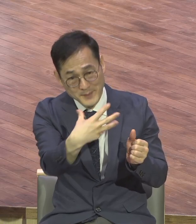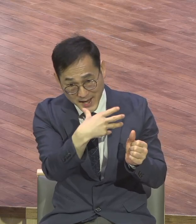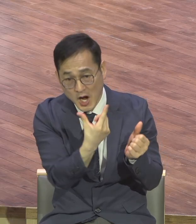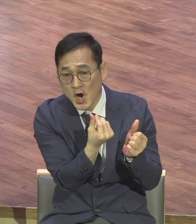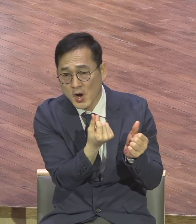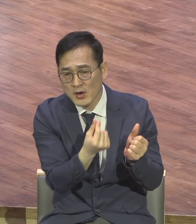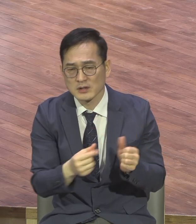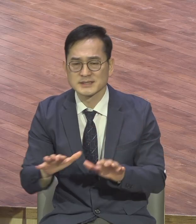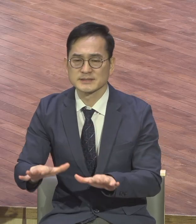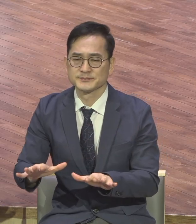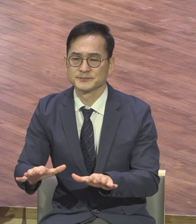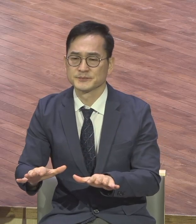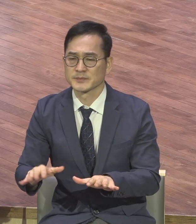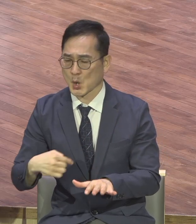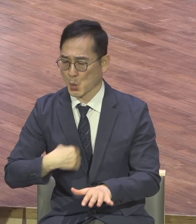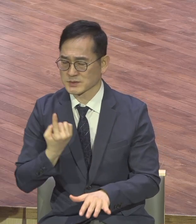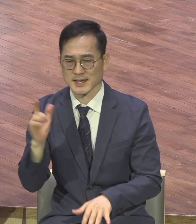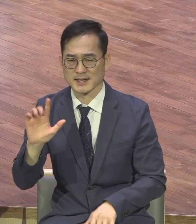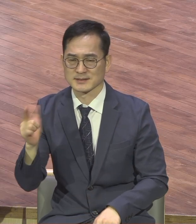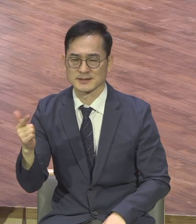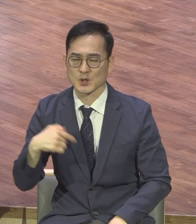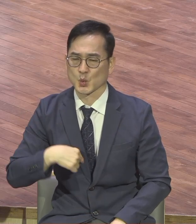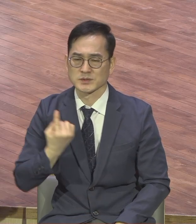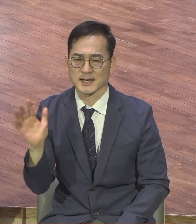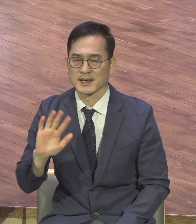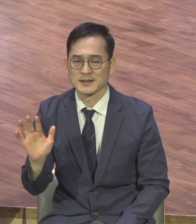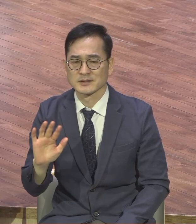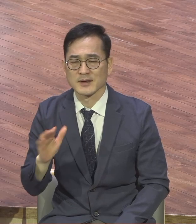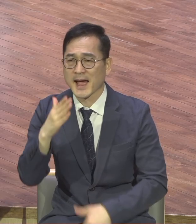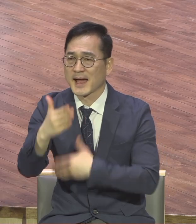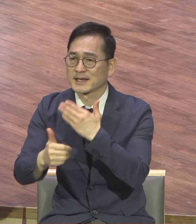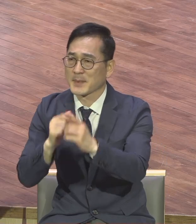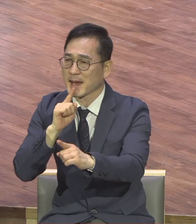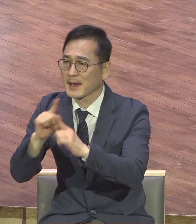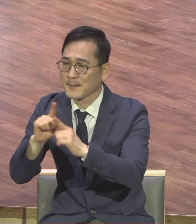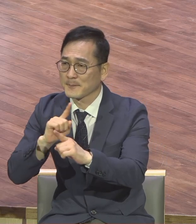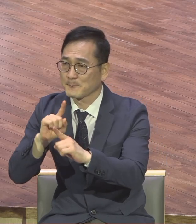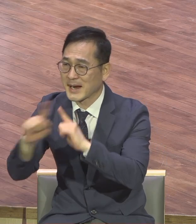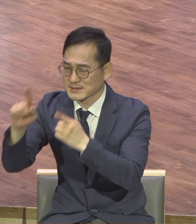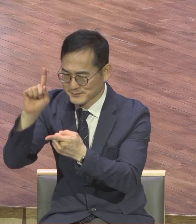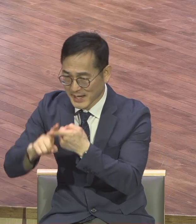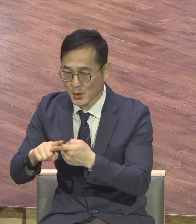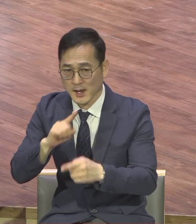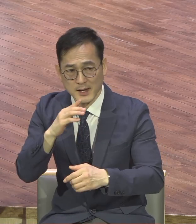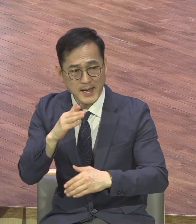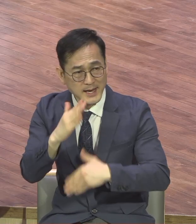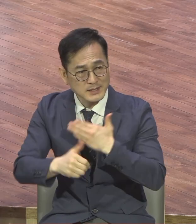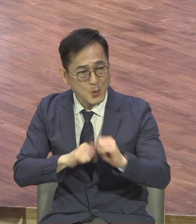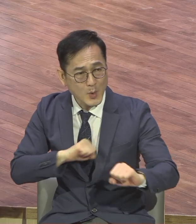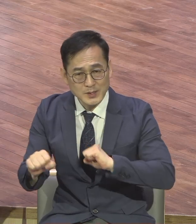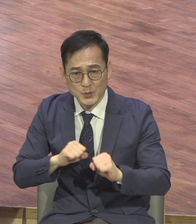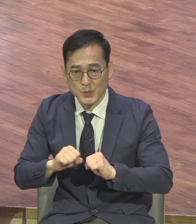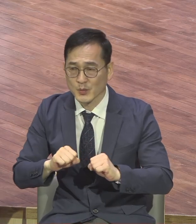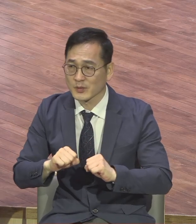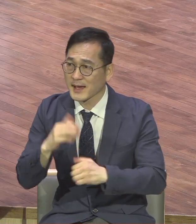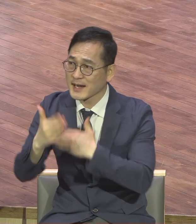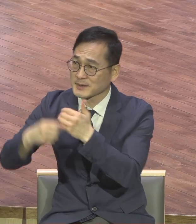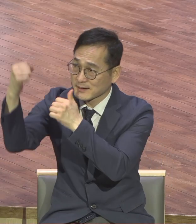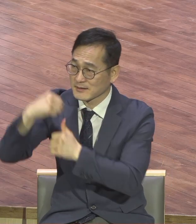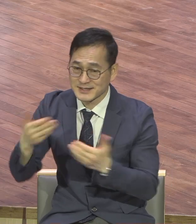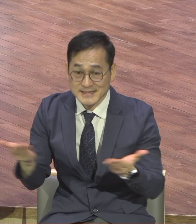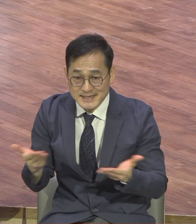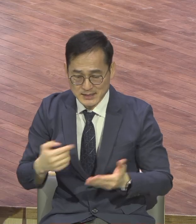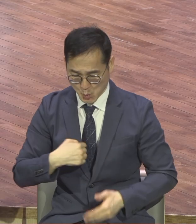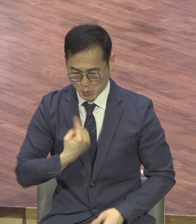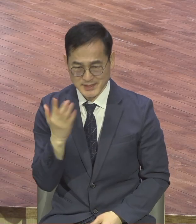지금 시대에도 하나님의 언약을 성취하는 데 쓰임받을 남은 자가 예비되어 있다.